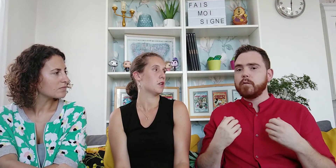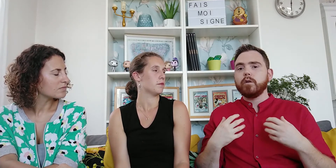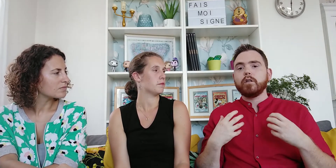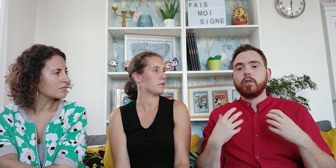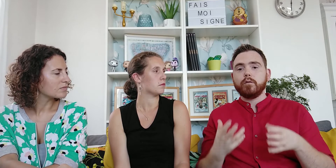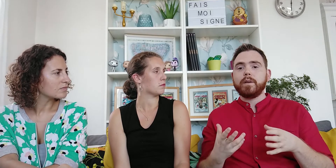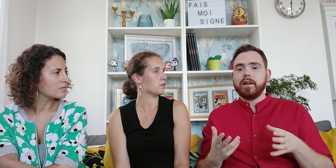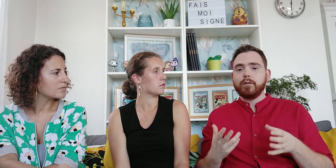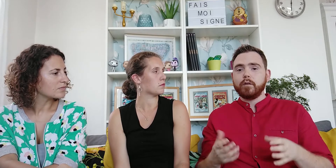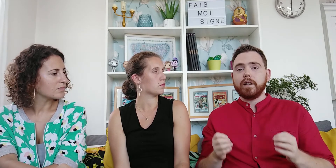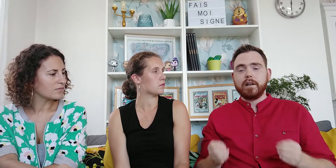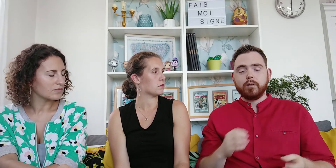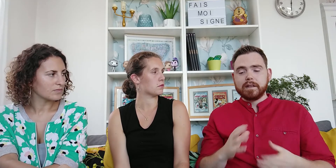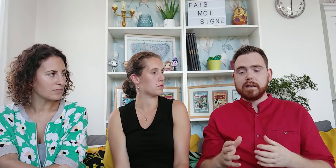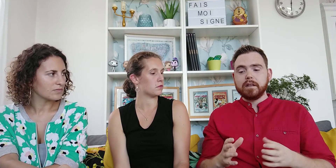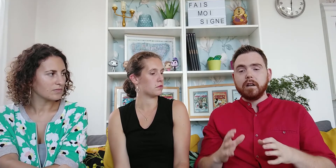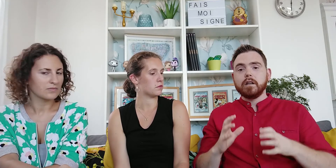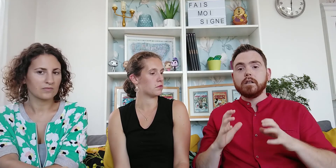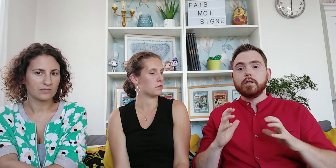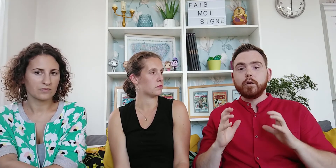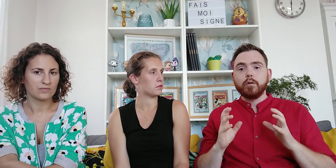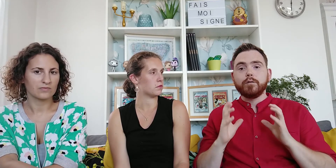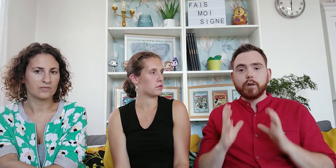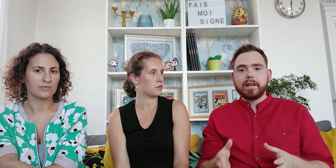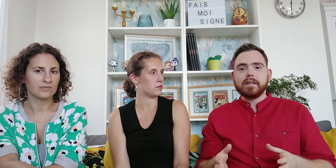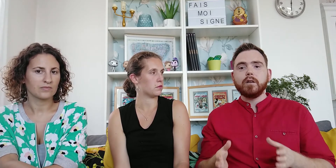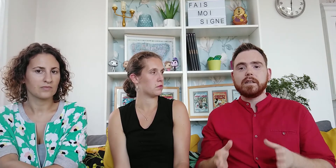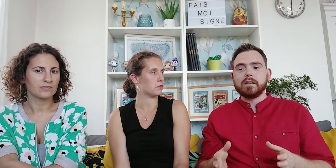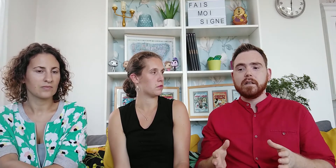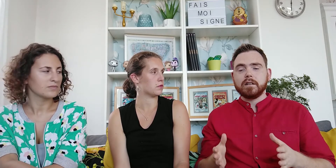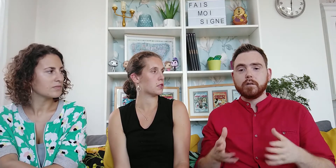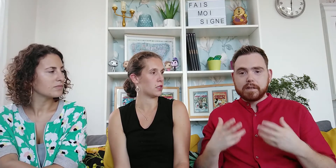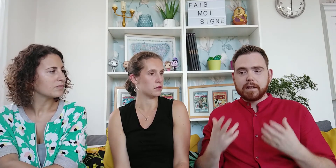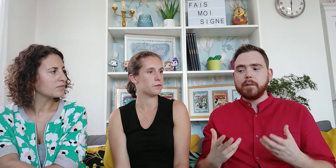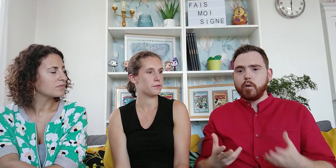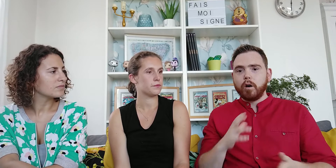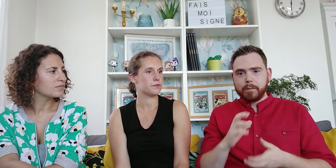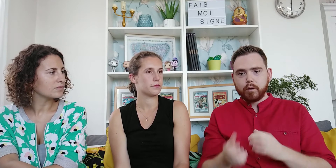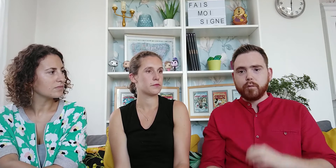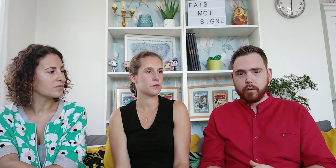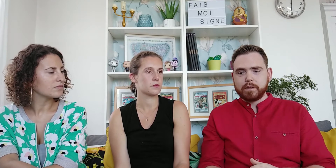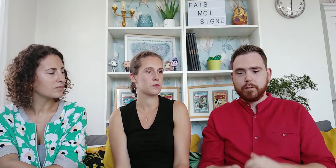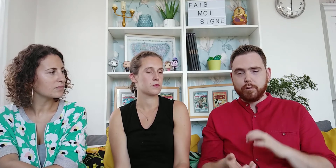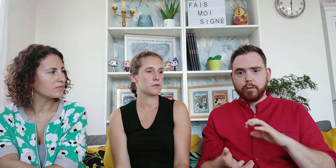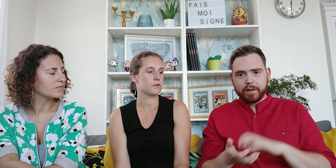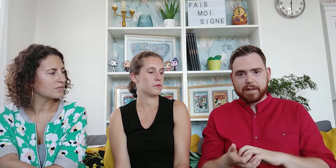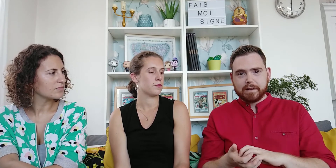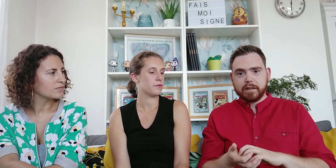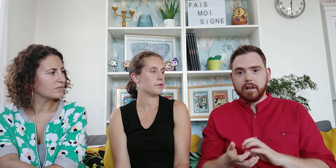effectivement, quand vous parlez à l'enfant avec la langue des signes, de vocaliser aussi. De dire les mots en même temps que vous faites les signes